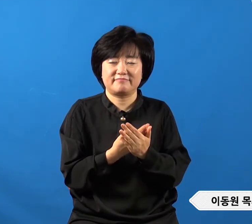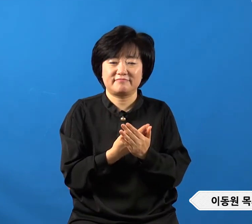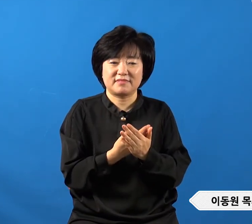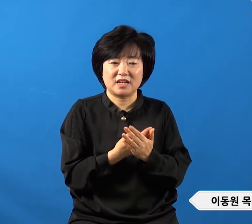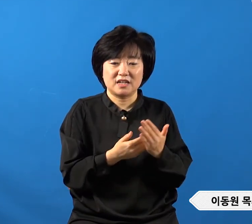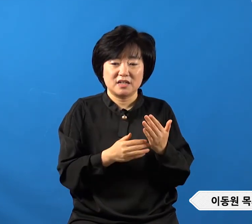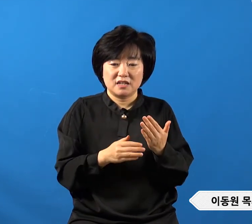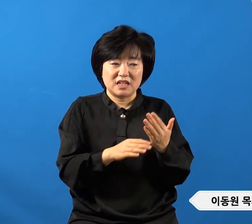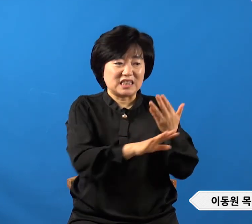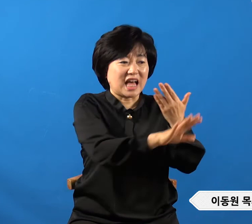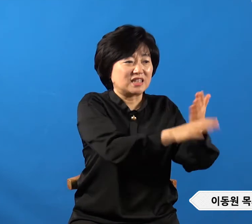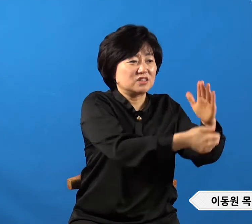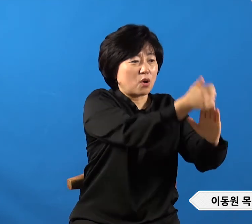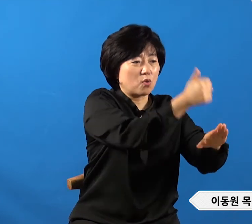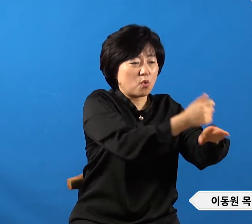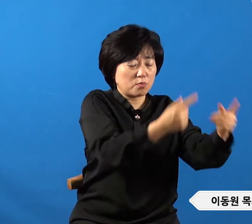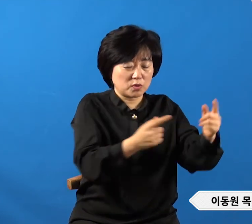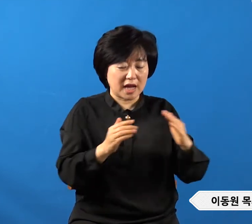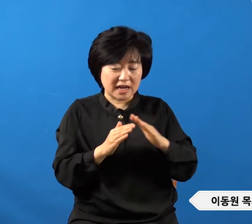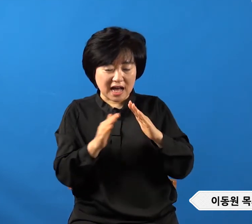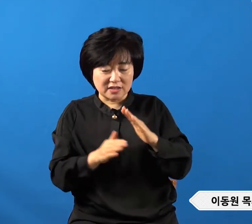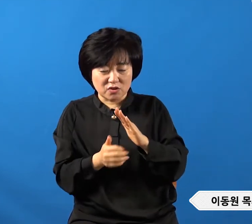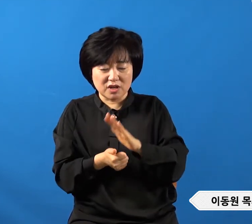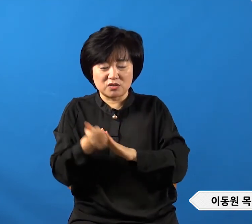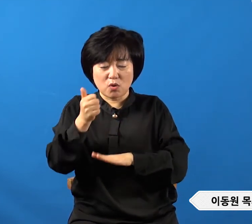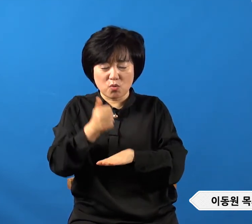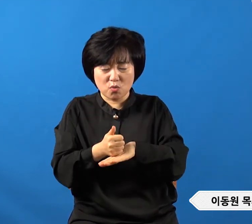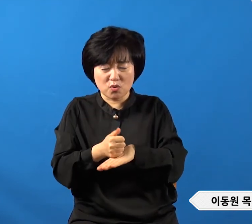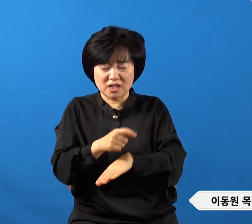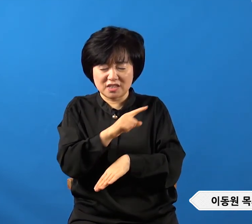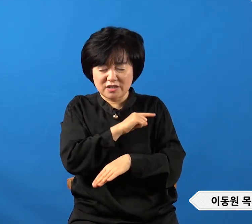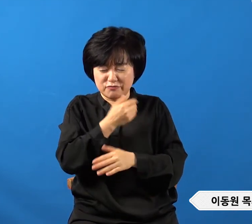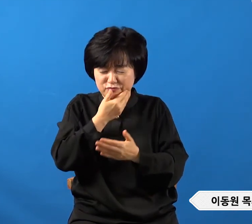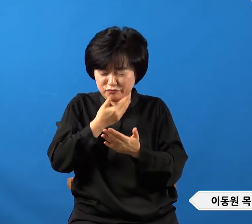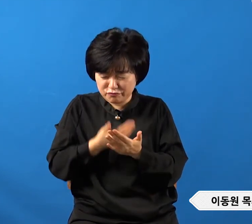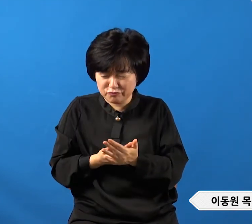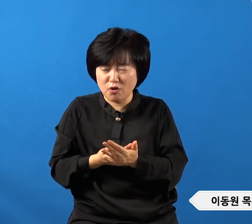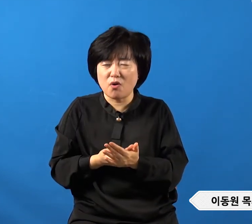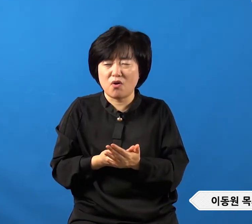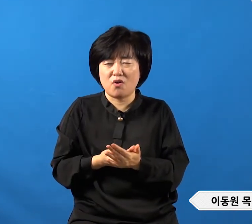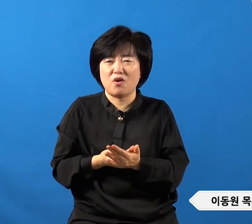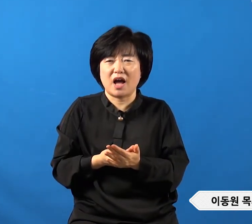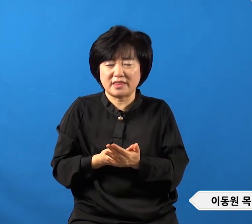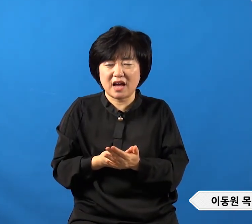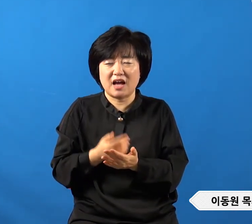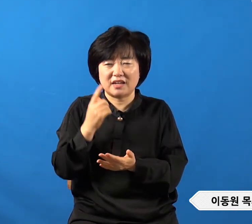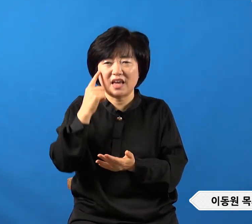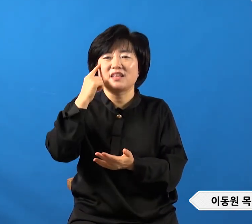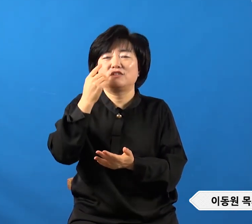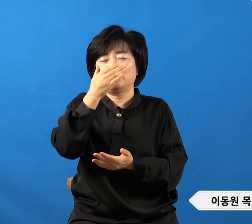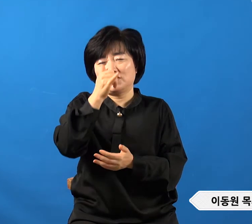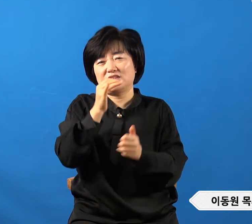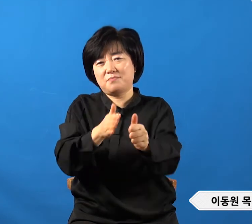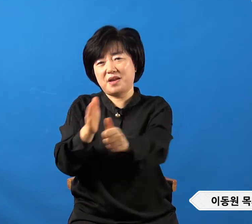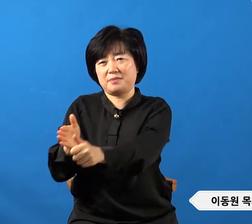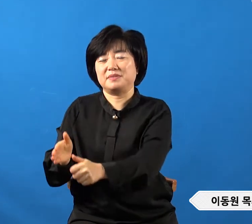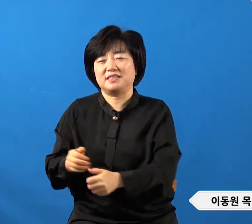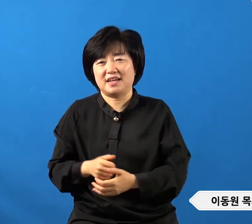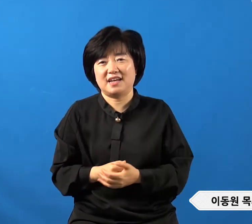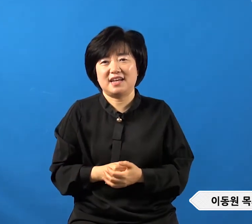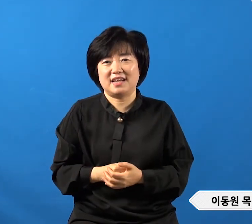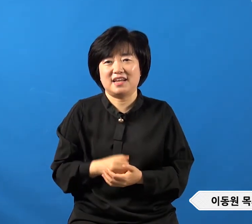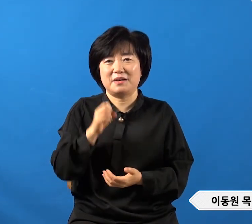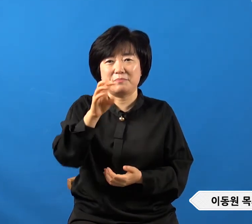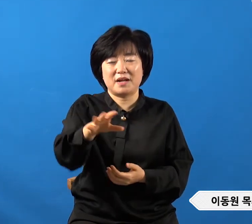성공이 아니라 가정의 성공에 우선순위를 두게 될 것을 기대합니다. 이